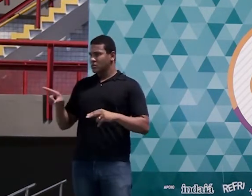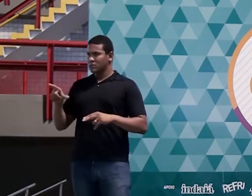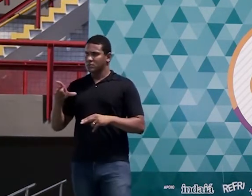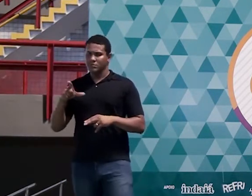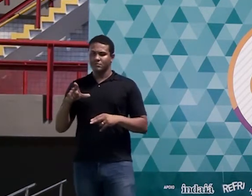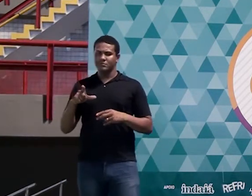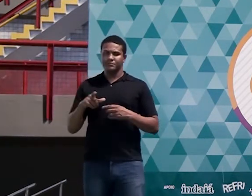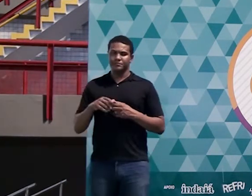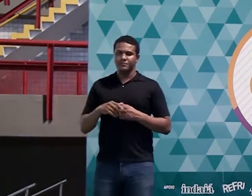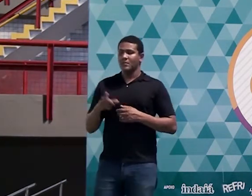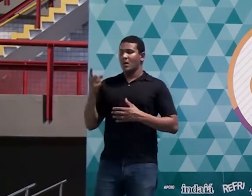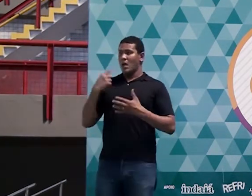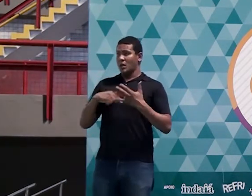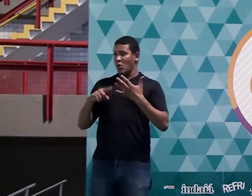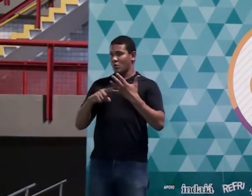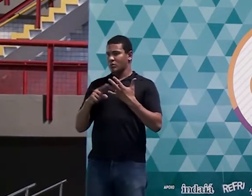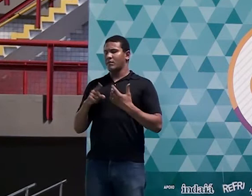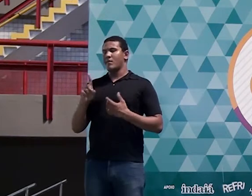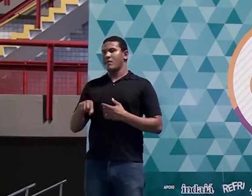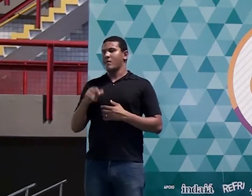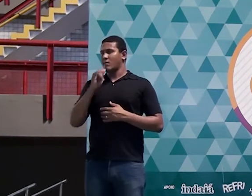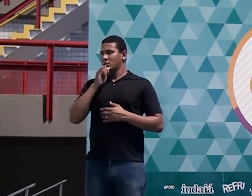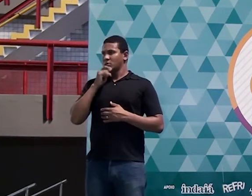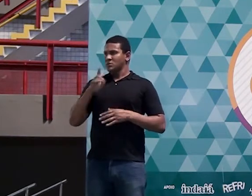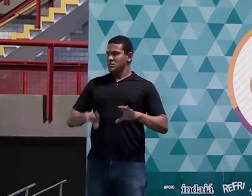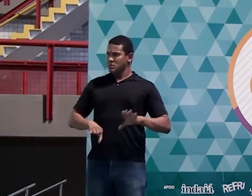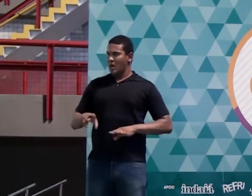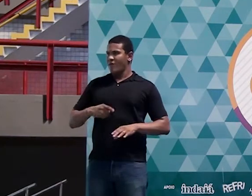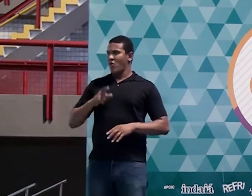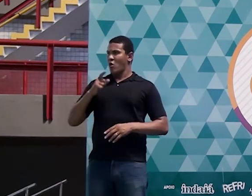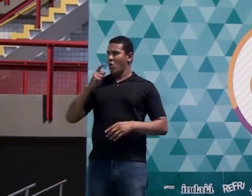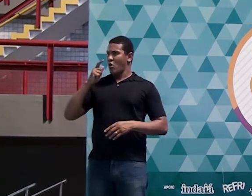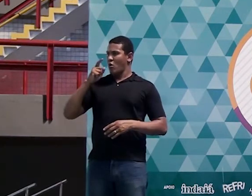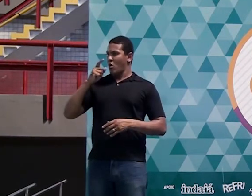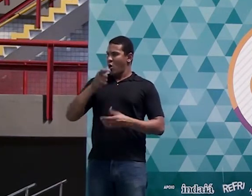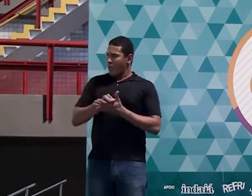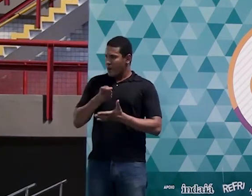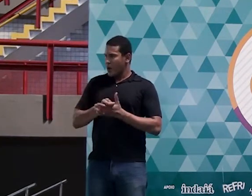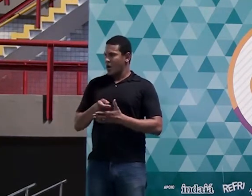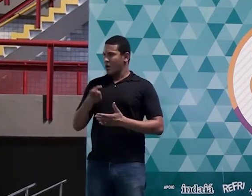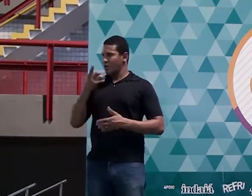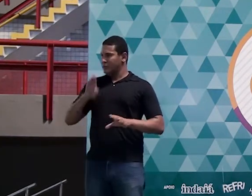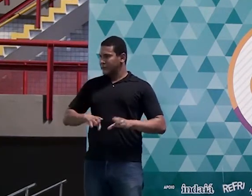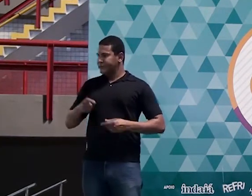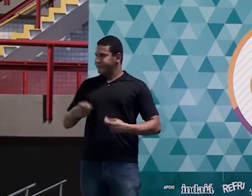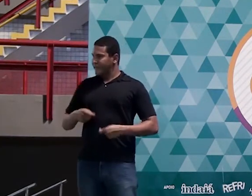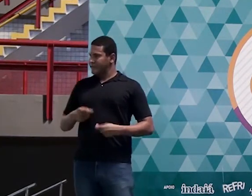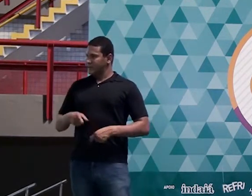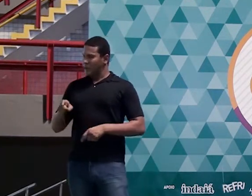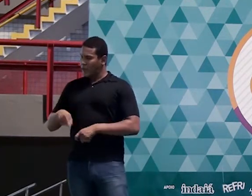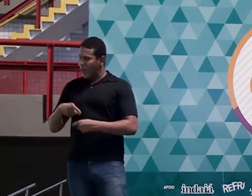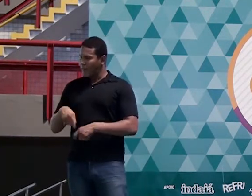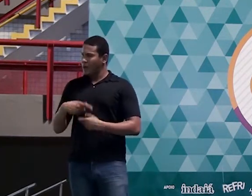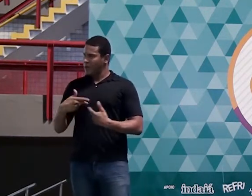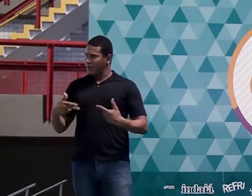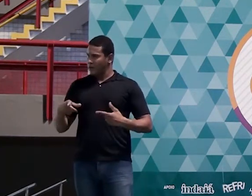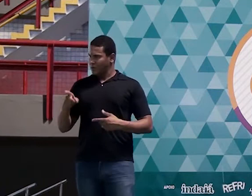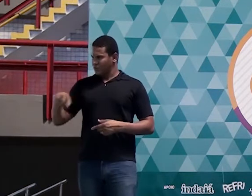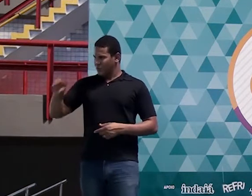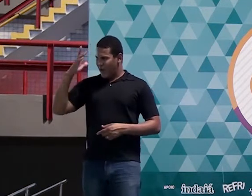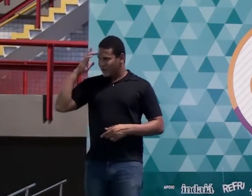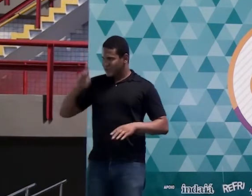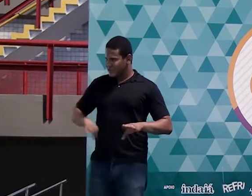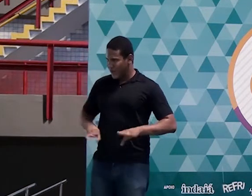era obrigado a prestar trabalhos e serviços ao senhor feudal. Você acha que o servo, ele era